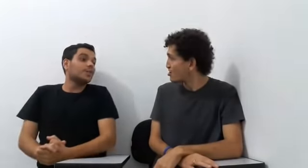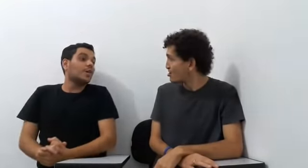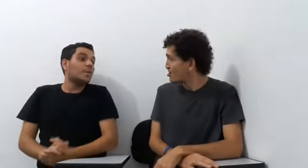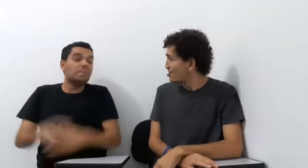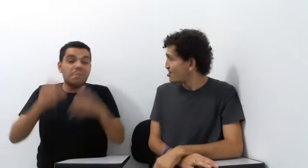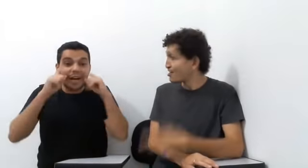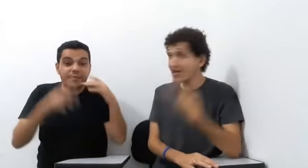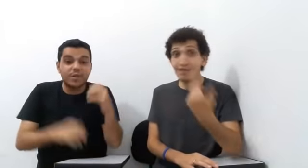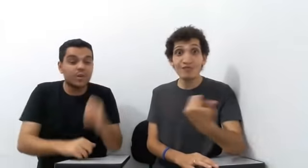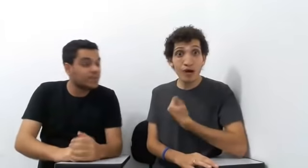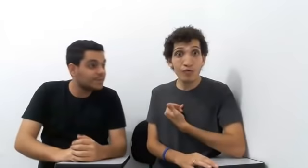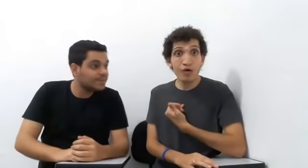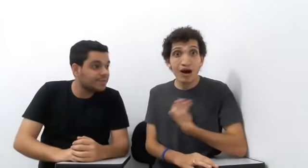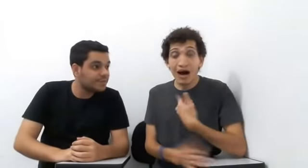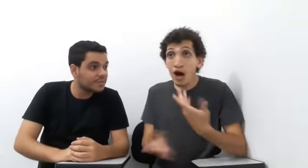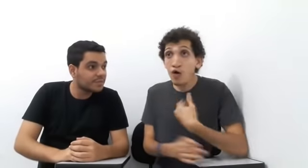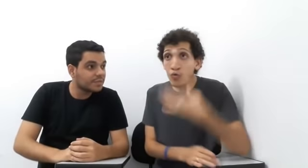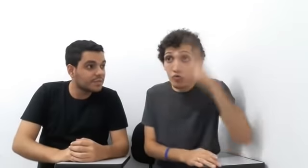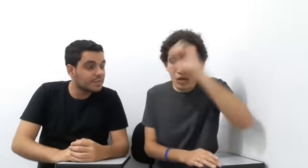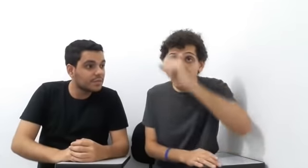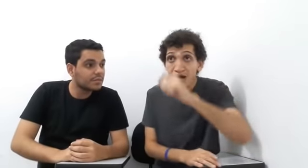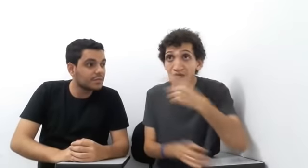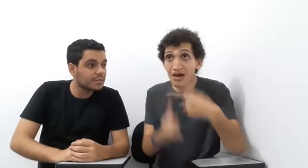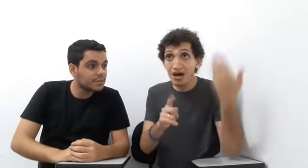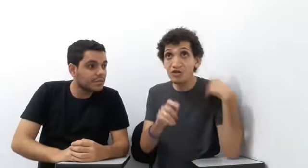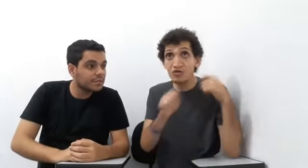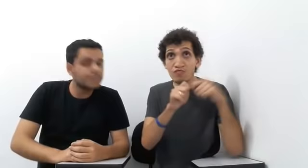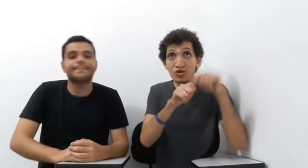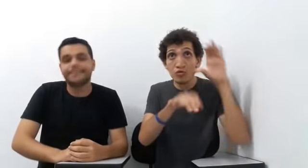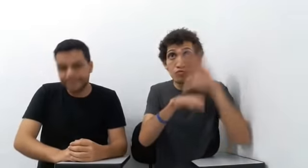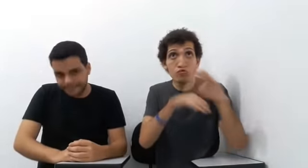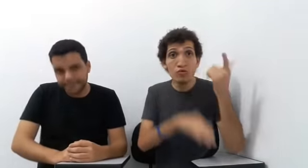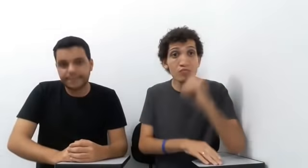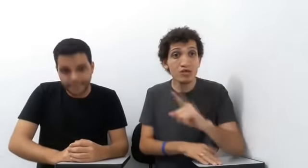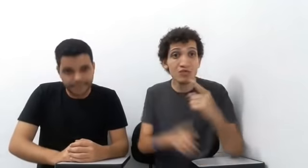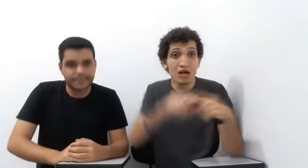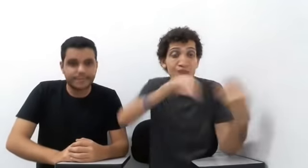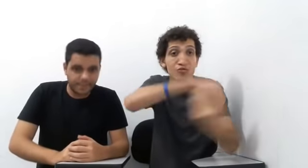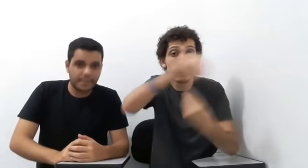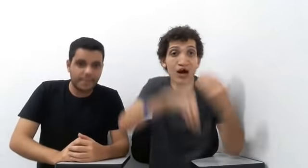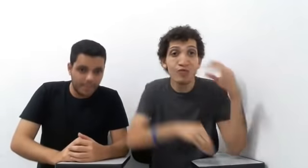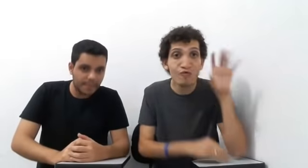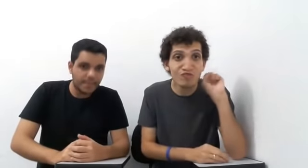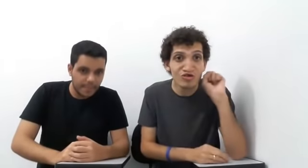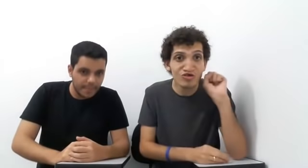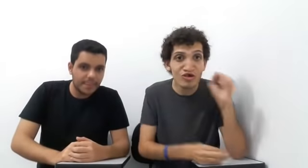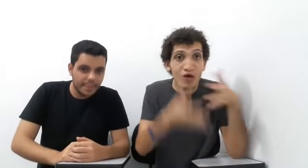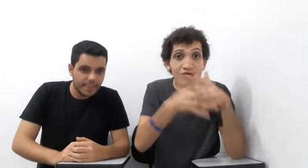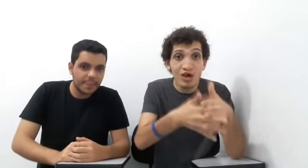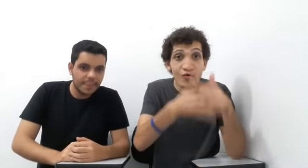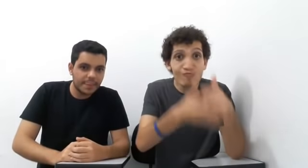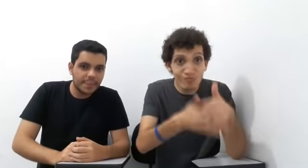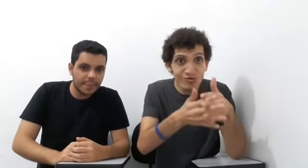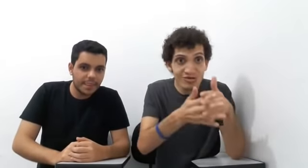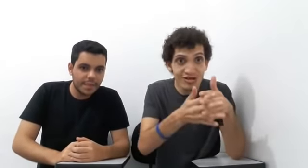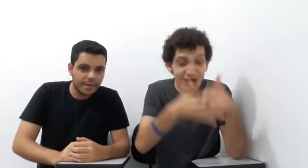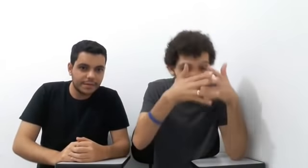só, e aí ele falou, agora eu preciso aprender, antes eu fiz o curso, não consegui, era misturado com o ouvinte, fiquei com o curso,